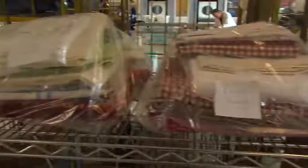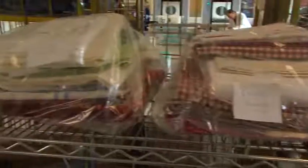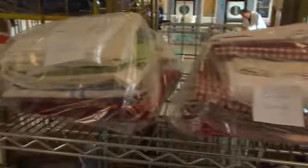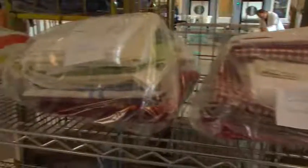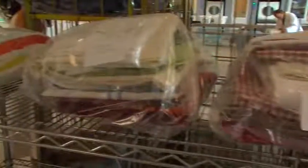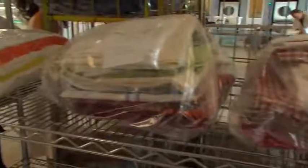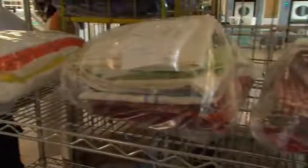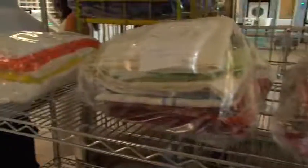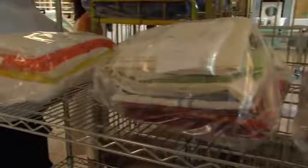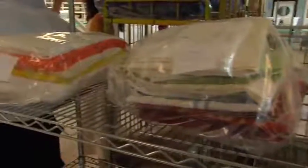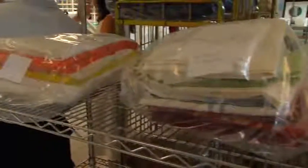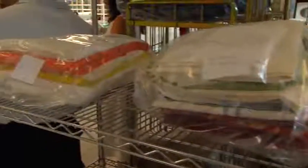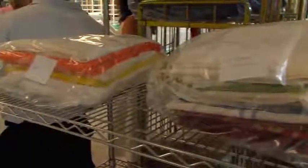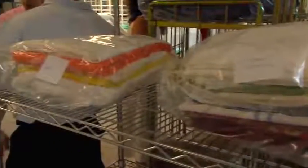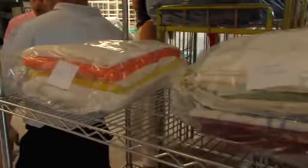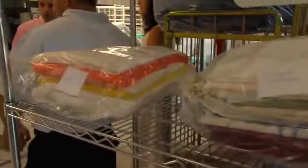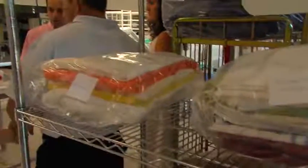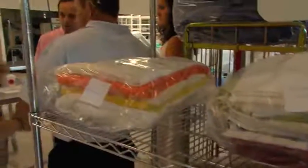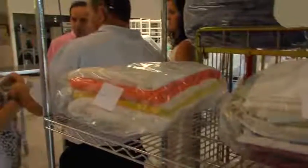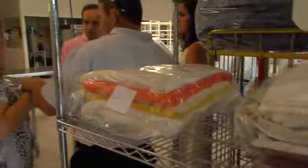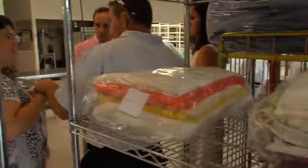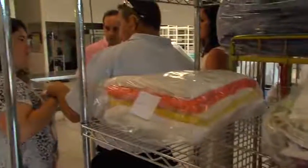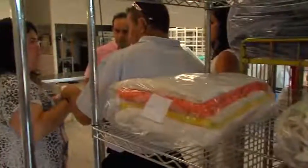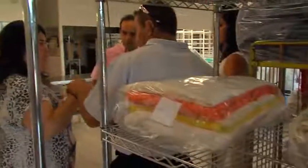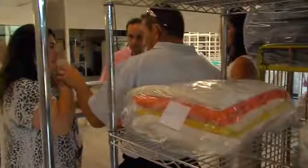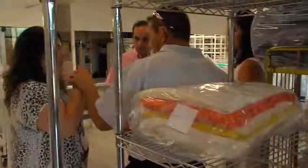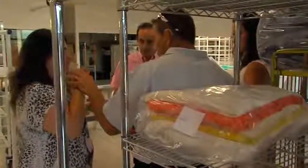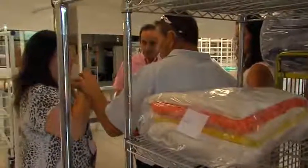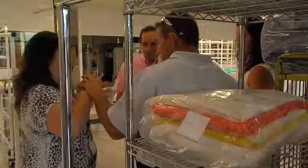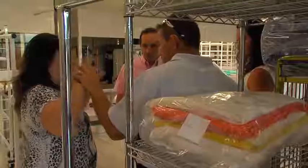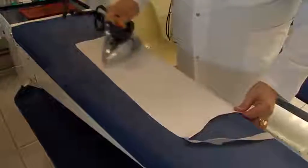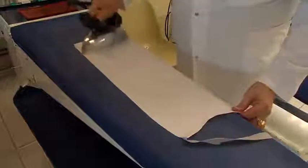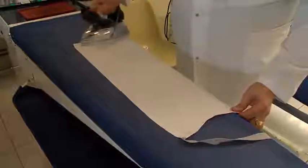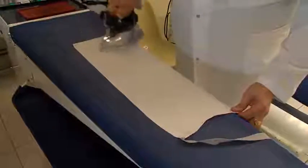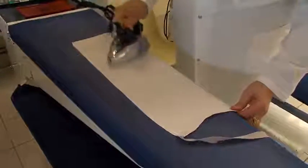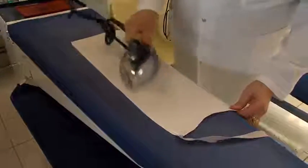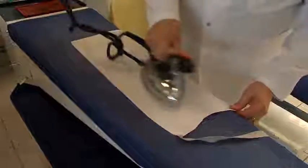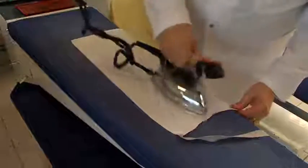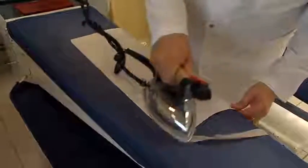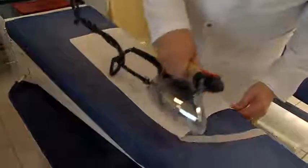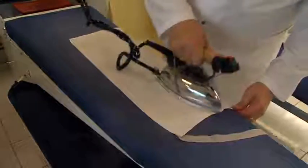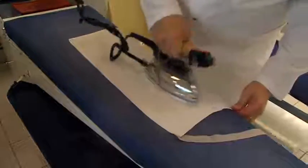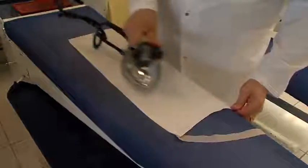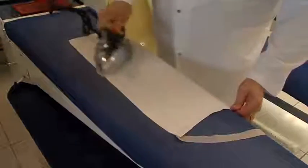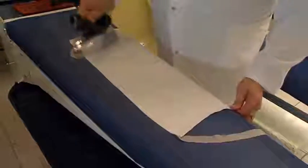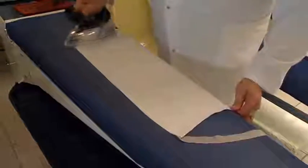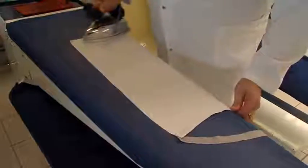des travailleurs handicapés, le parallèle est visible. La progression dans les deux domaines s'appuie sur les mêmes ressorts. J'ai cru comprendre que